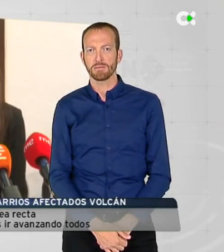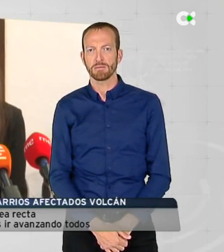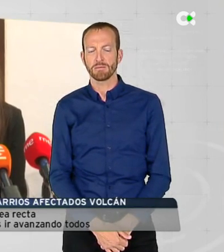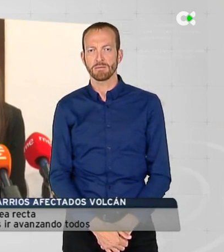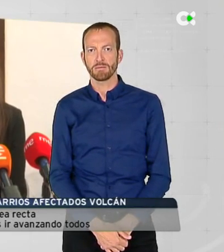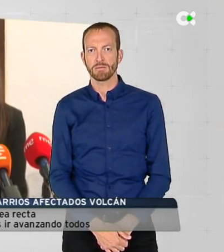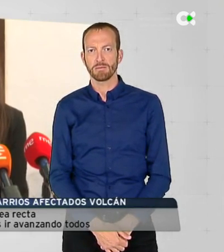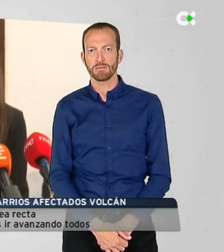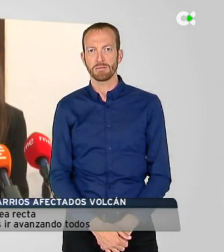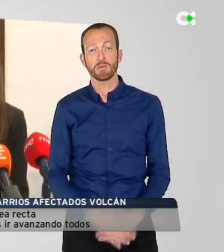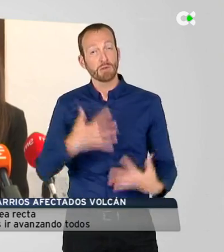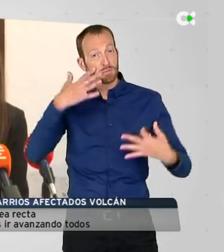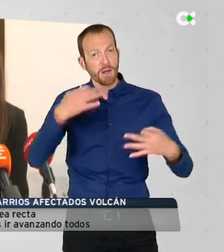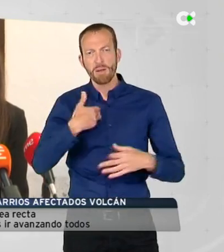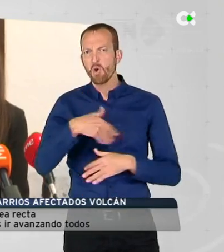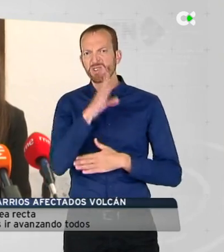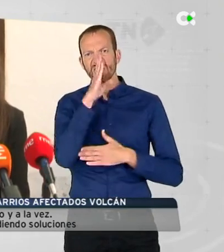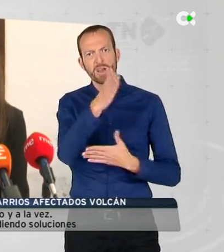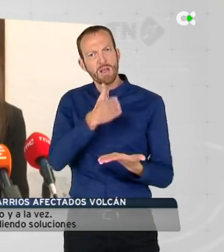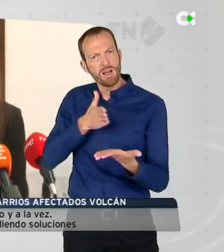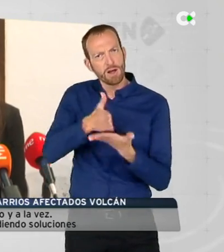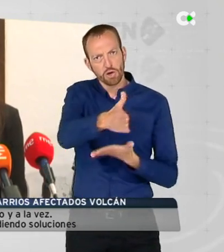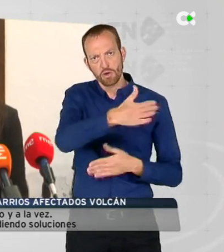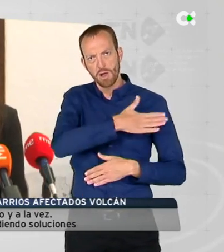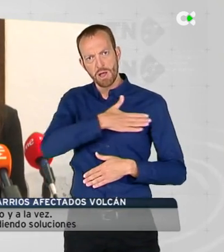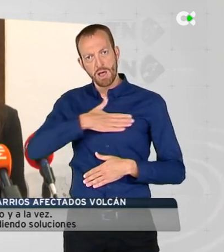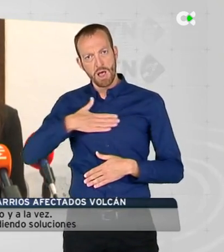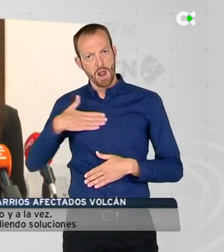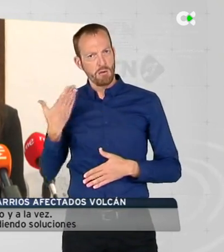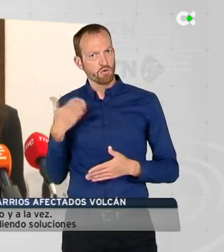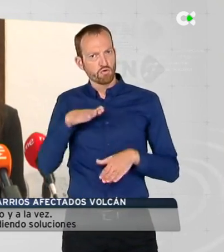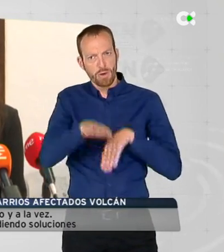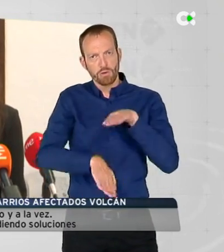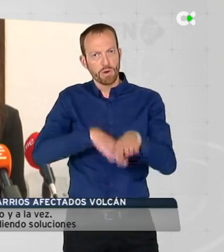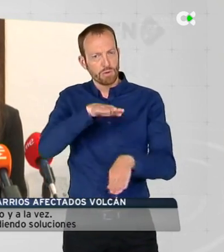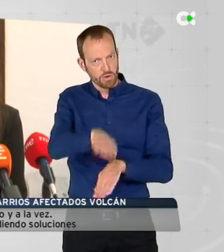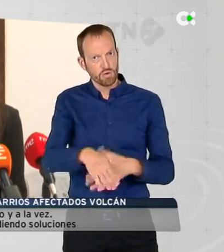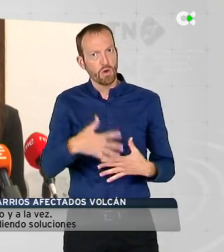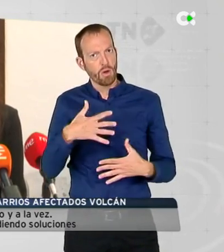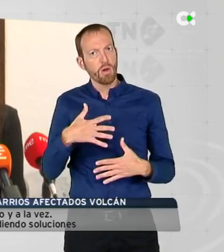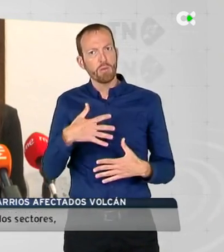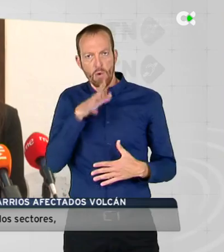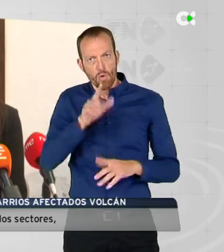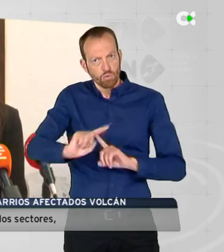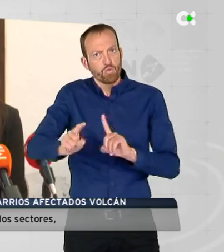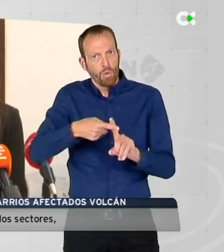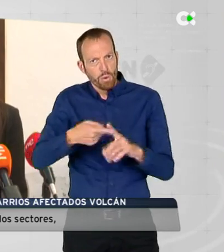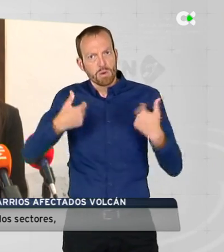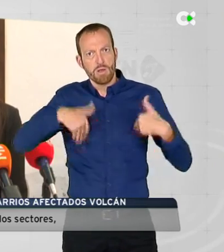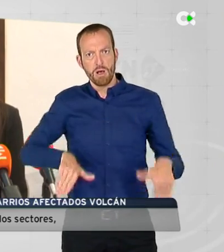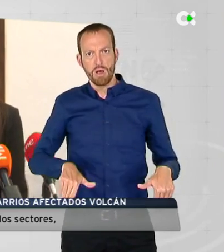Una línea recta en la que queremos ir avanzando todos, paso a paso y a la vez, digamos que pidiendo soluciones para